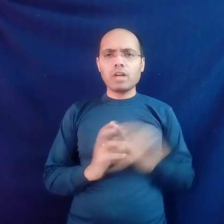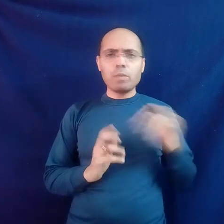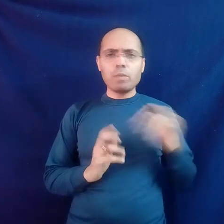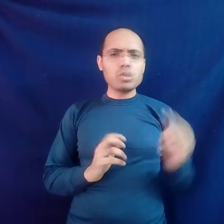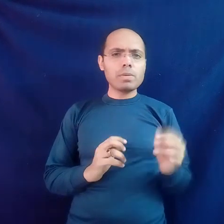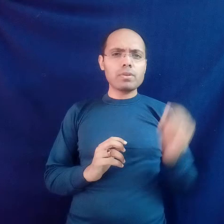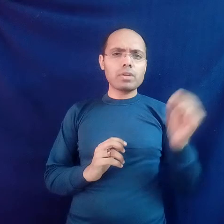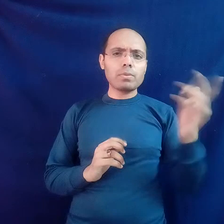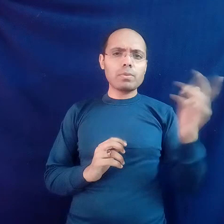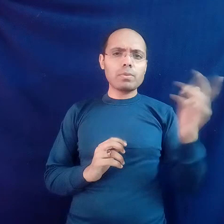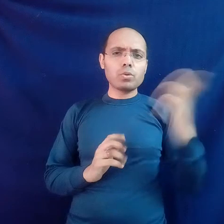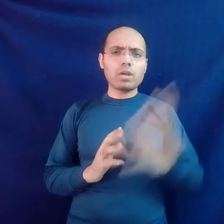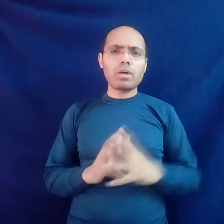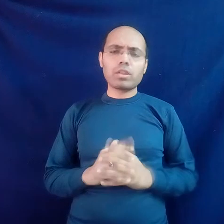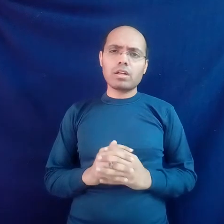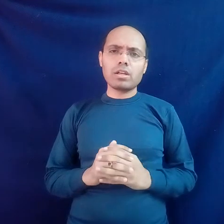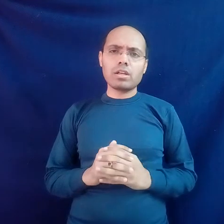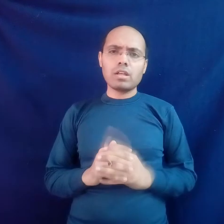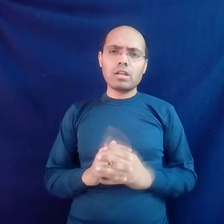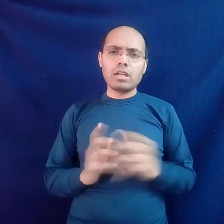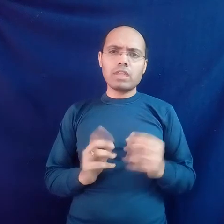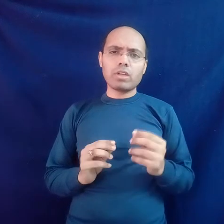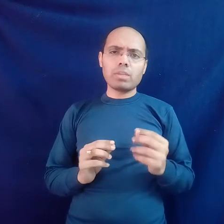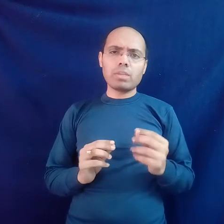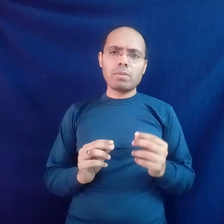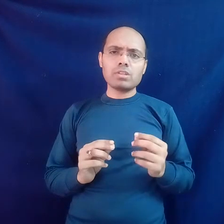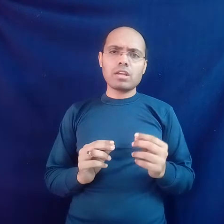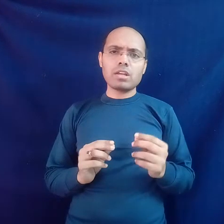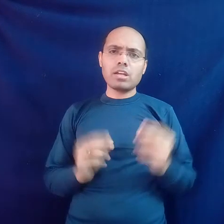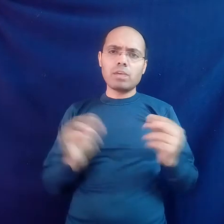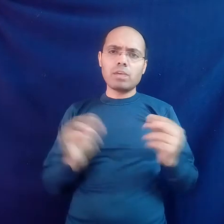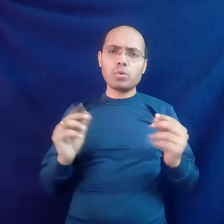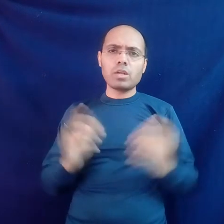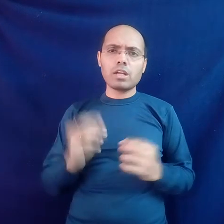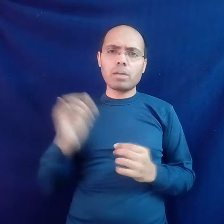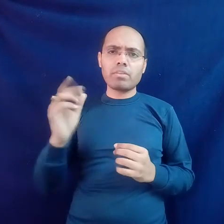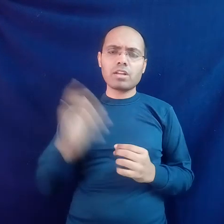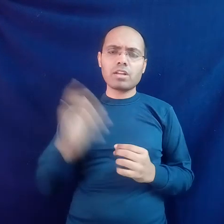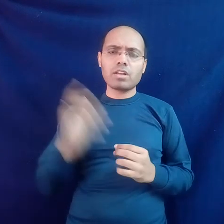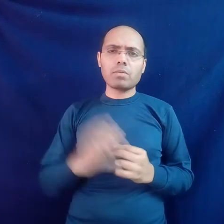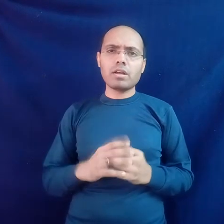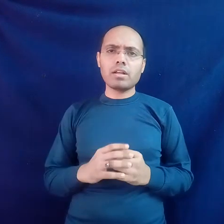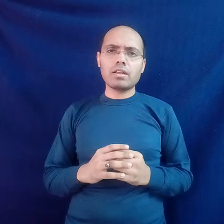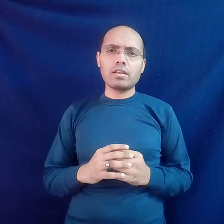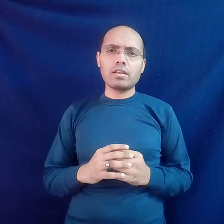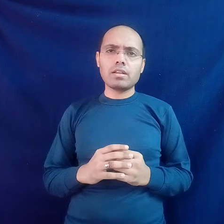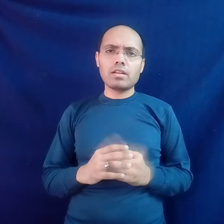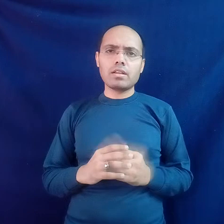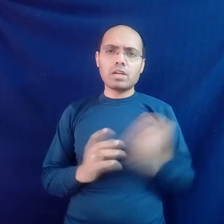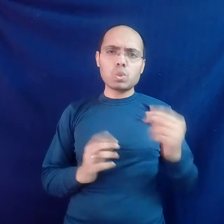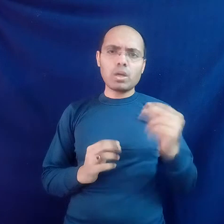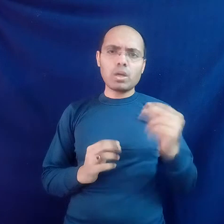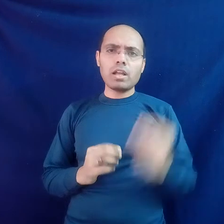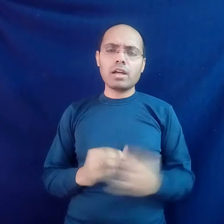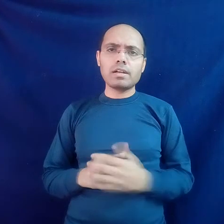अमुक जगह पे भूत का वास है, इस रास्ते पे मत जाइए, यहाँ भूत है, यहाँ प्रेतात्मा है, यहाँ चुड़ैल है।